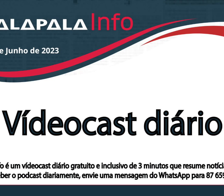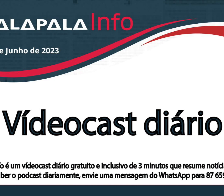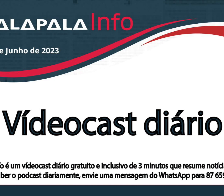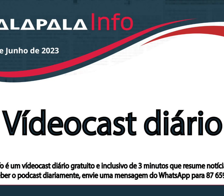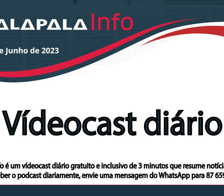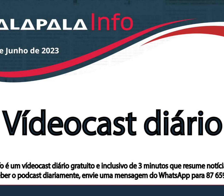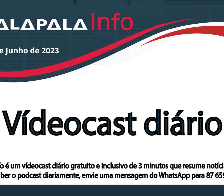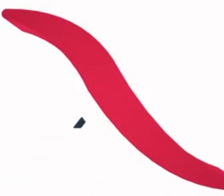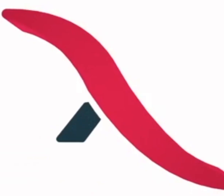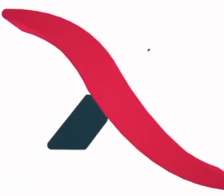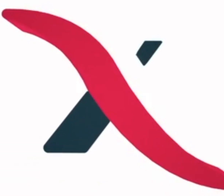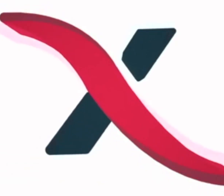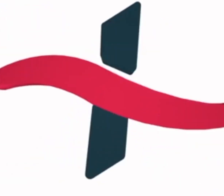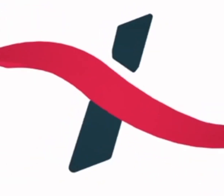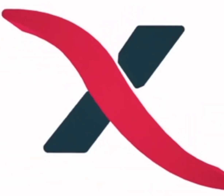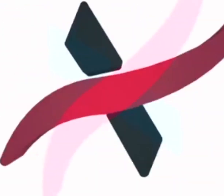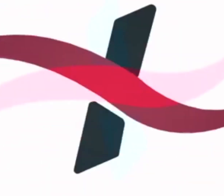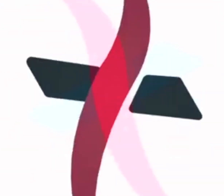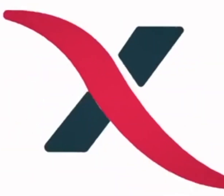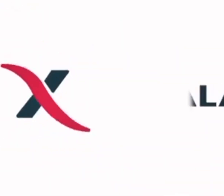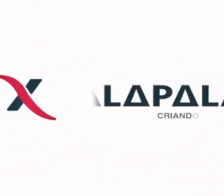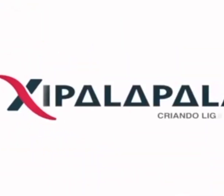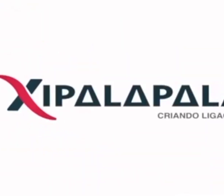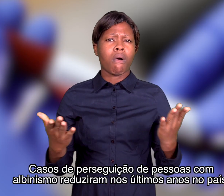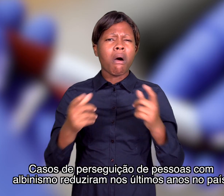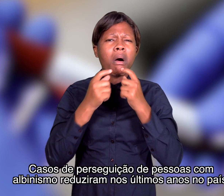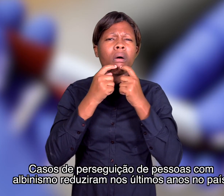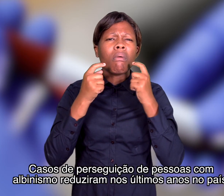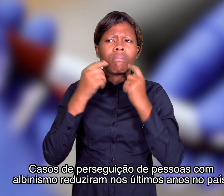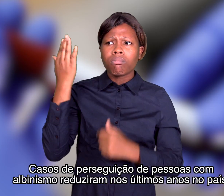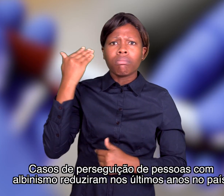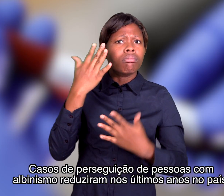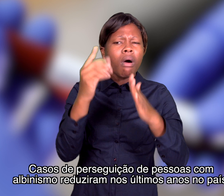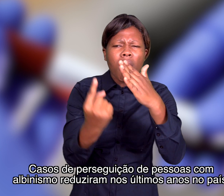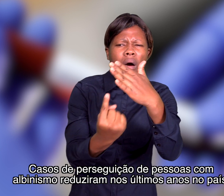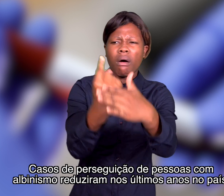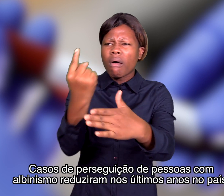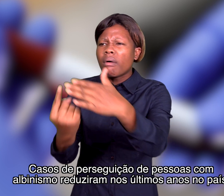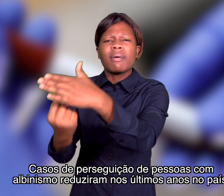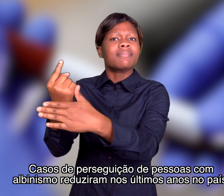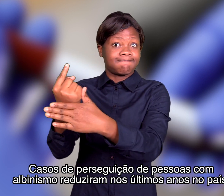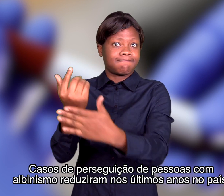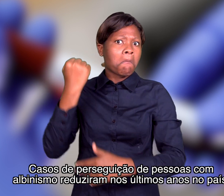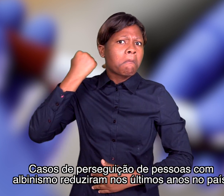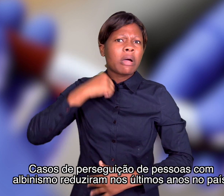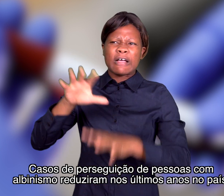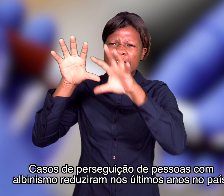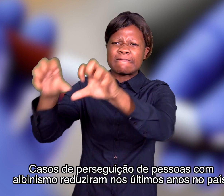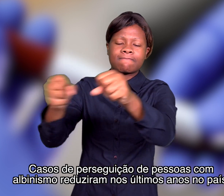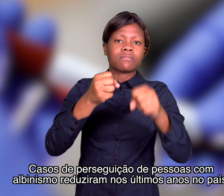Xipalapala Info, edição 9 de junho. Casos de perseguição de pessoas com albinismo reduziram nos últimos